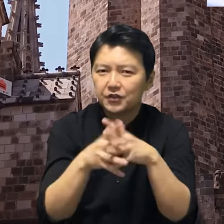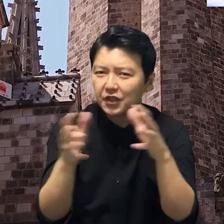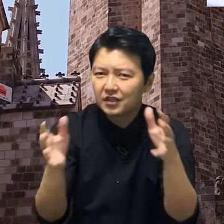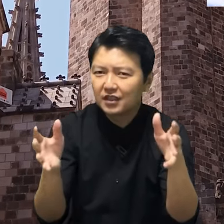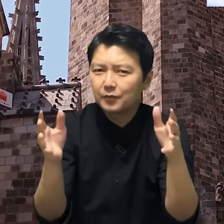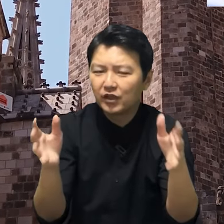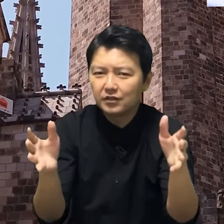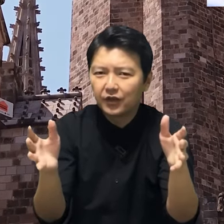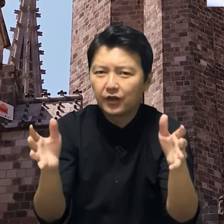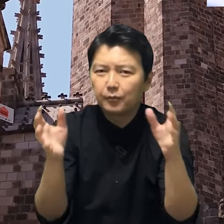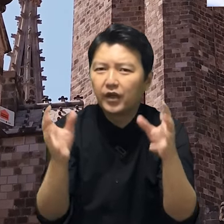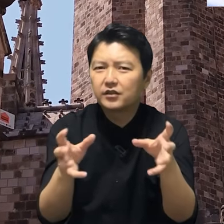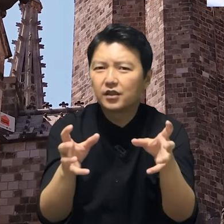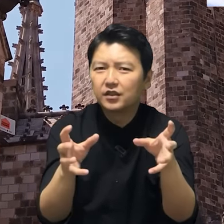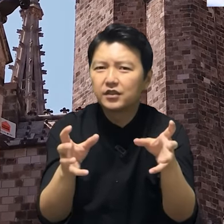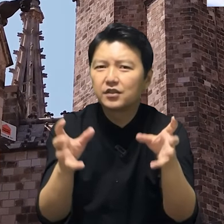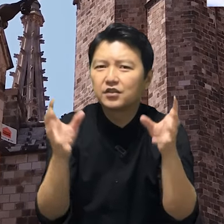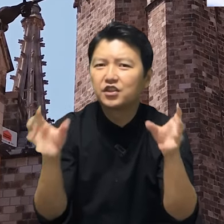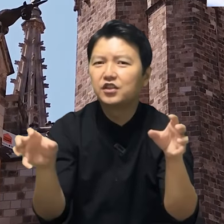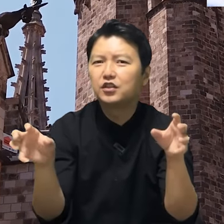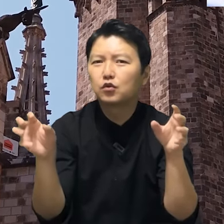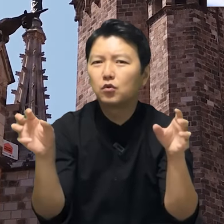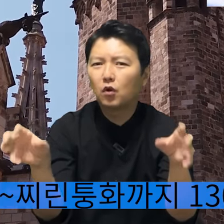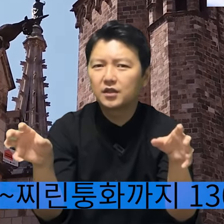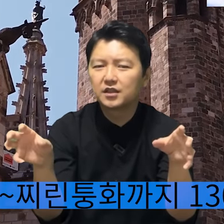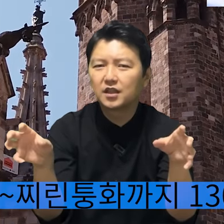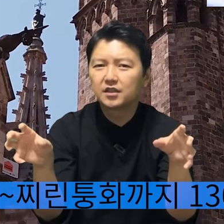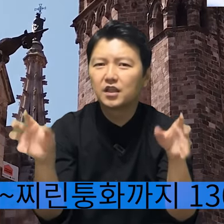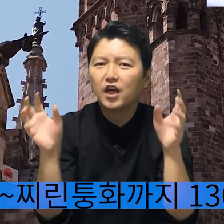제가 찾아봤는데 페이청에서 지일린 통화시까지